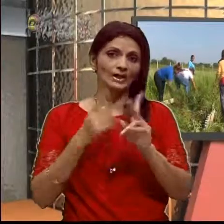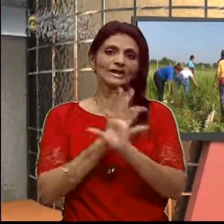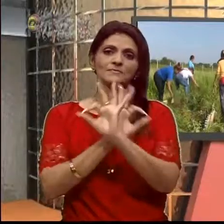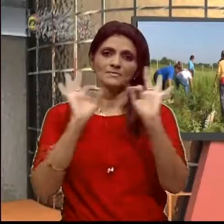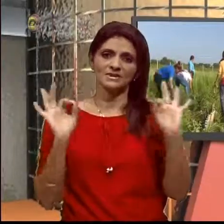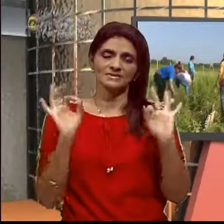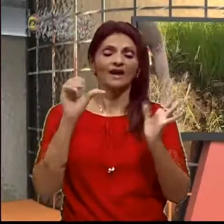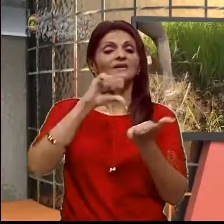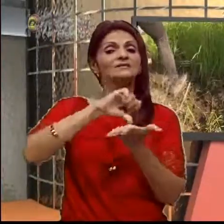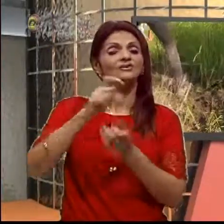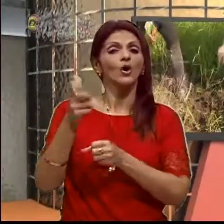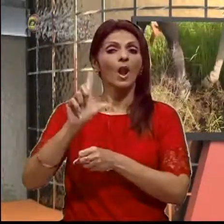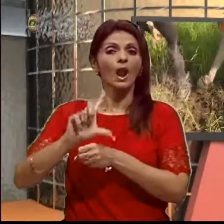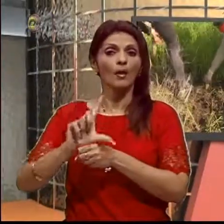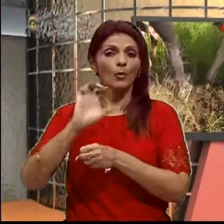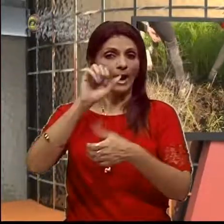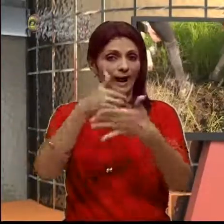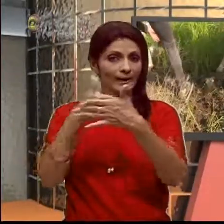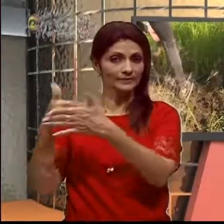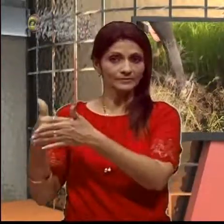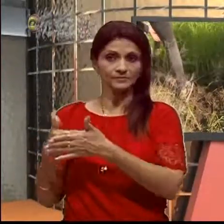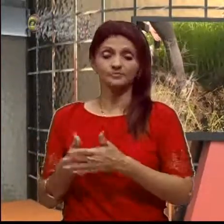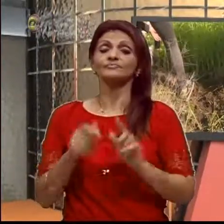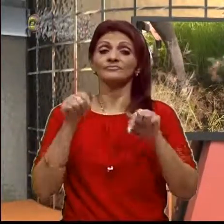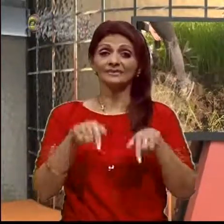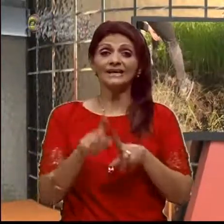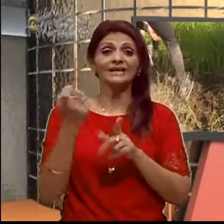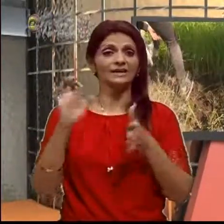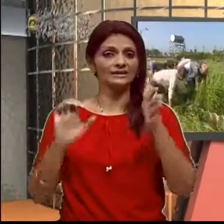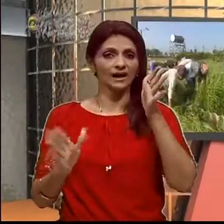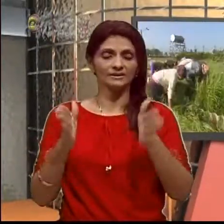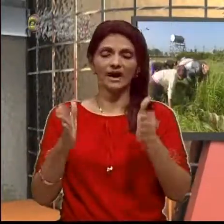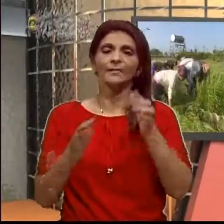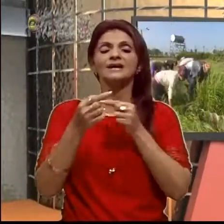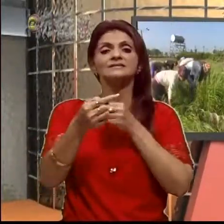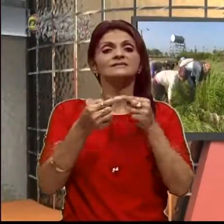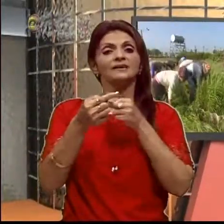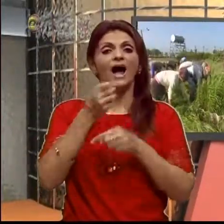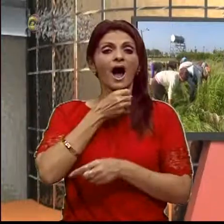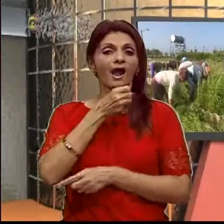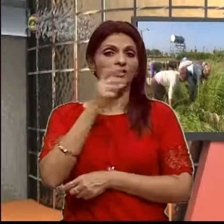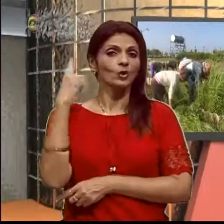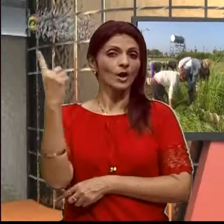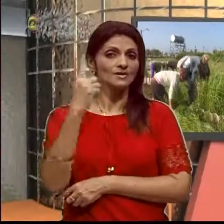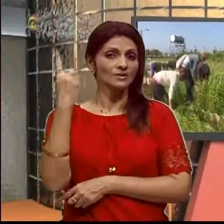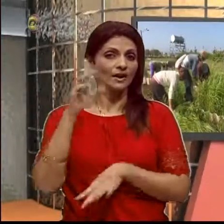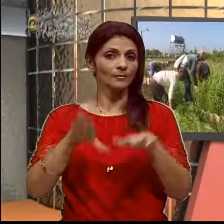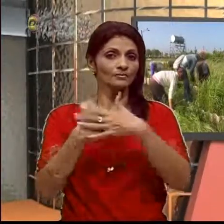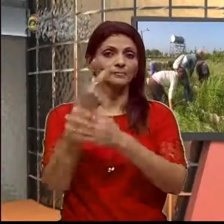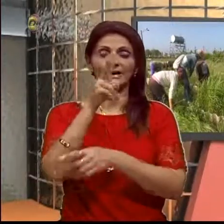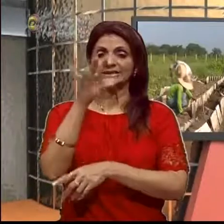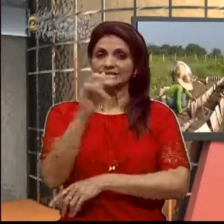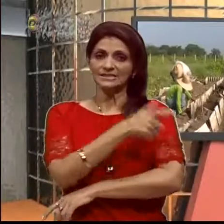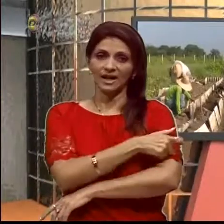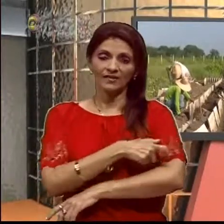y centros laborales. En esta etapa, cercana al acto nacional por el 26 de julio,